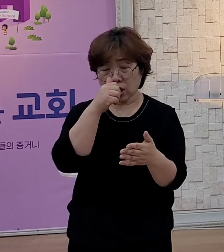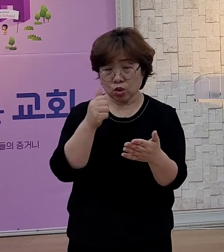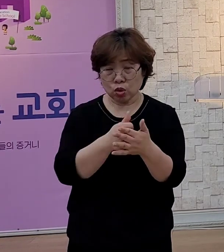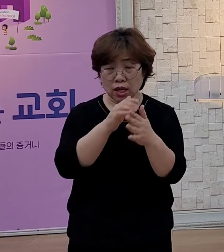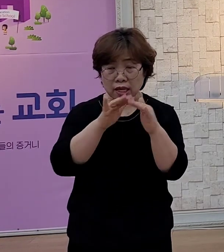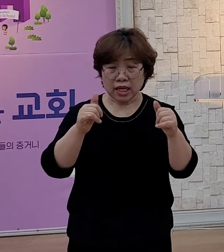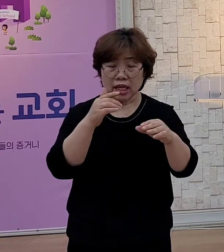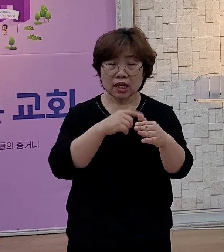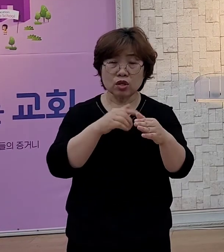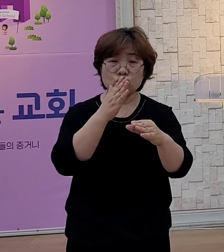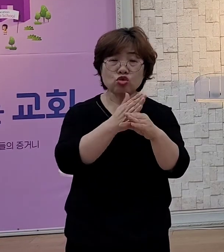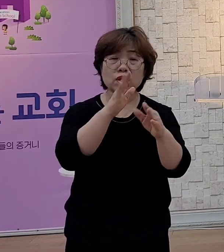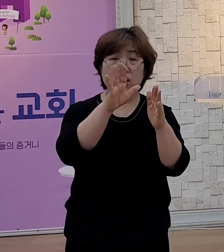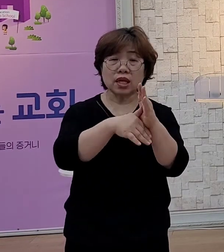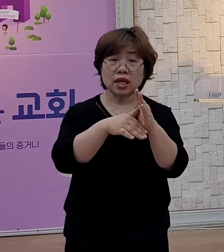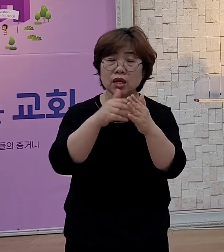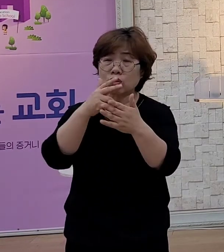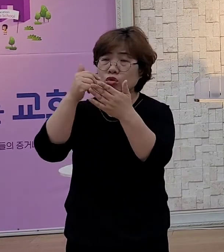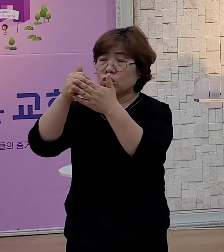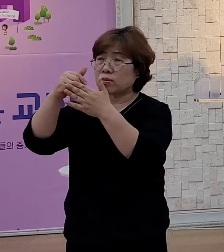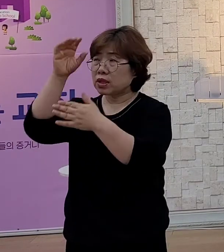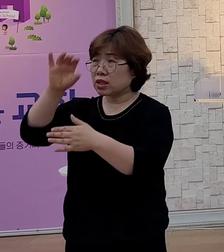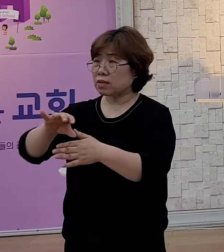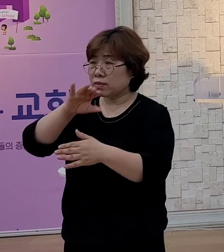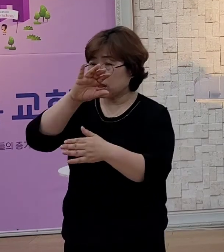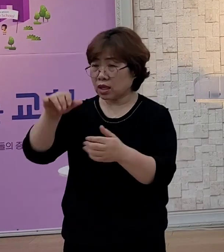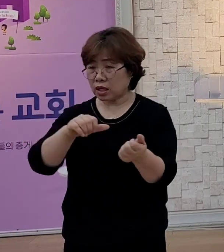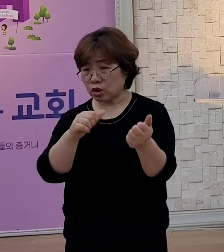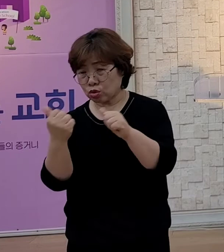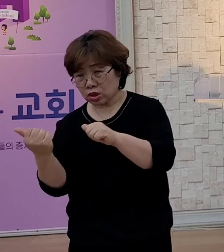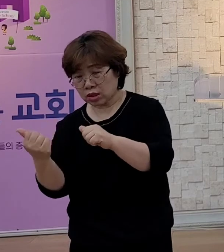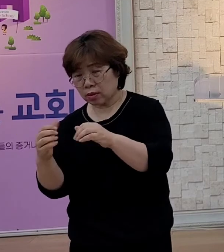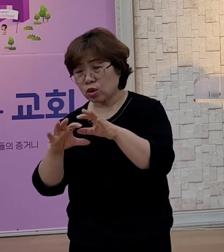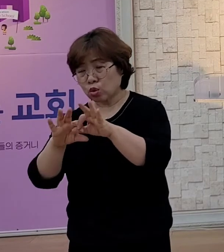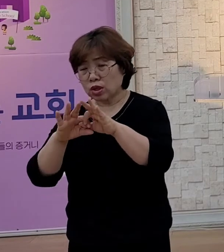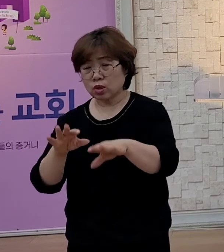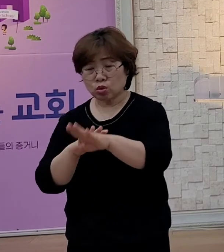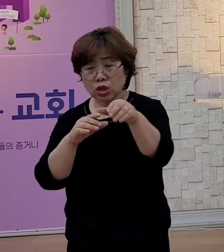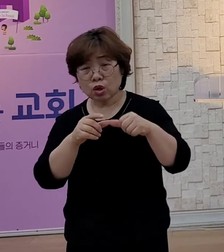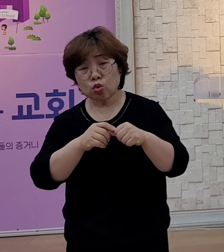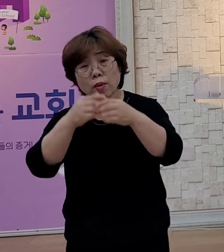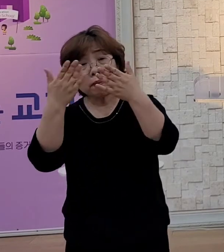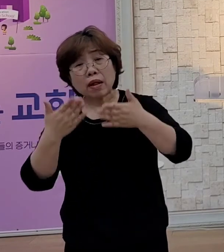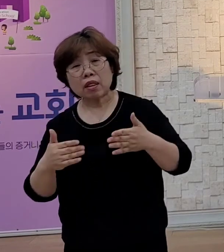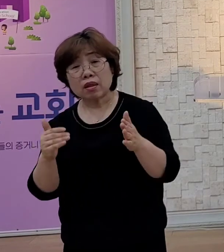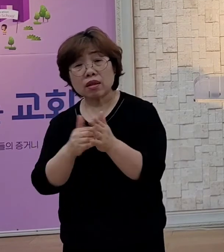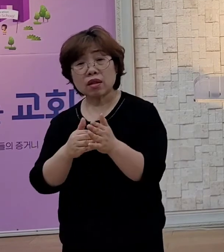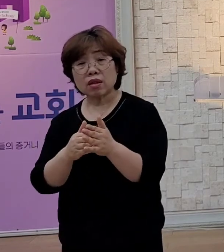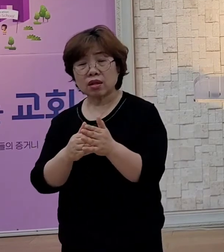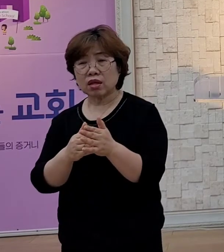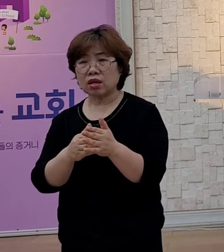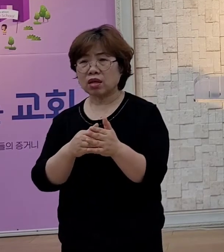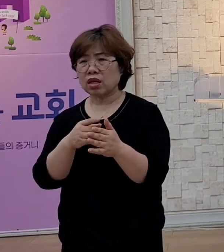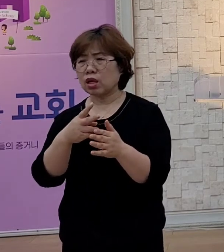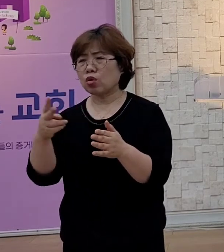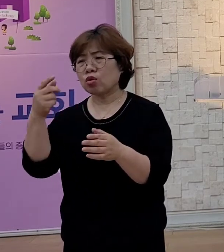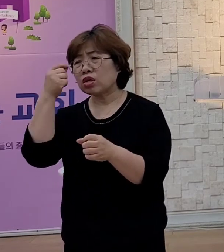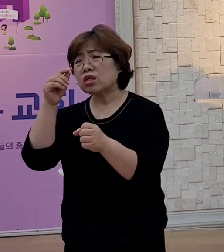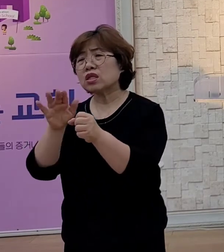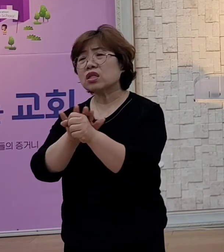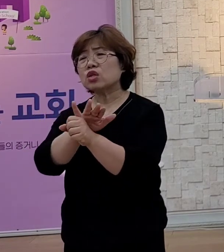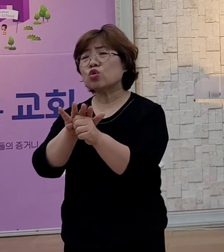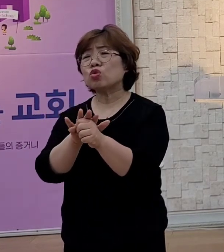때 주님께서 그 십자가에 죽어주심으로 우리가 구원받았지 않습니까? 이게 긍휼이에요, 여러분.